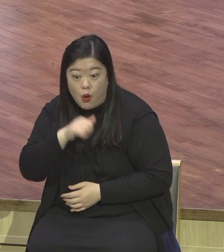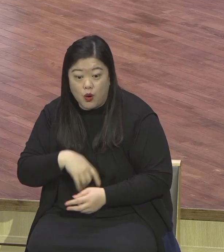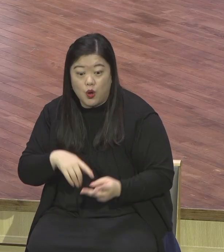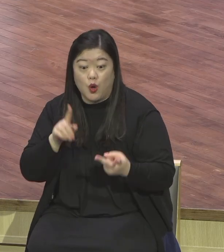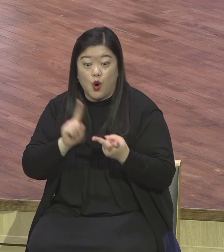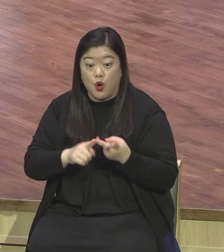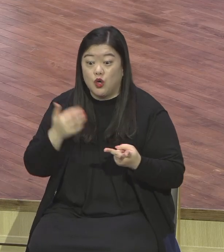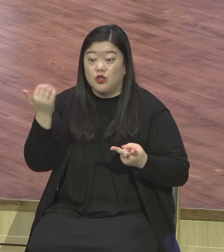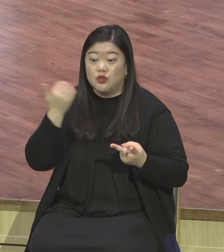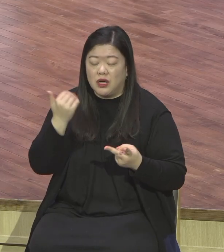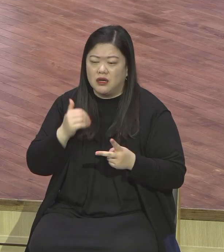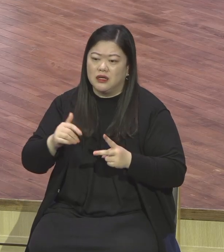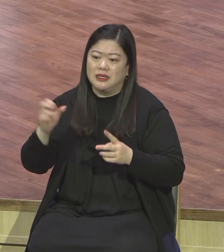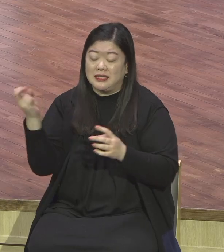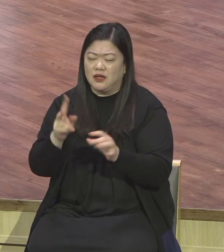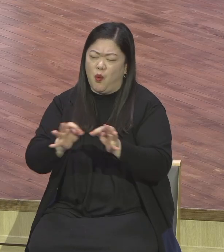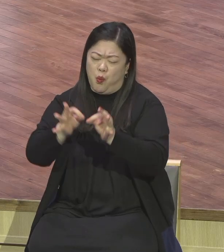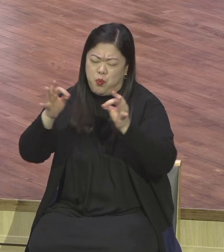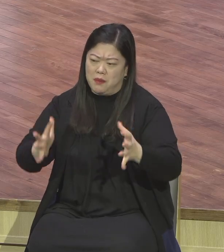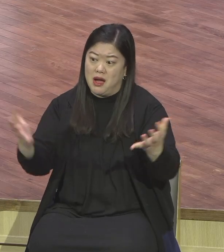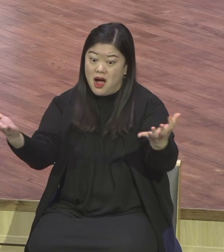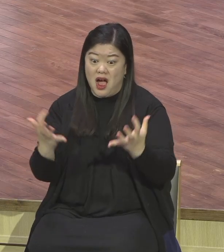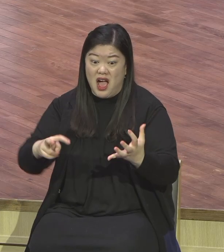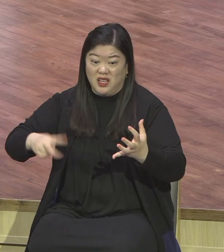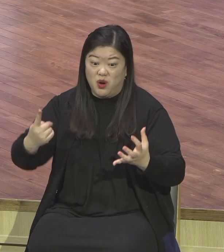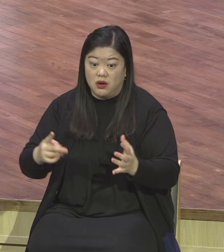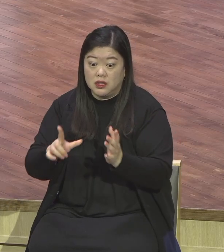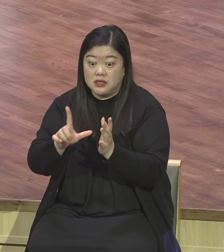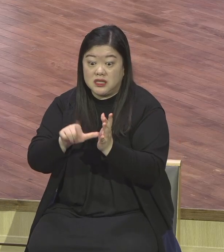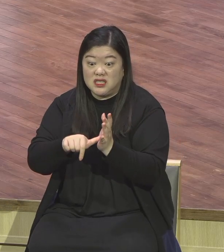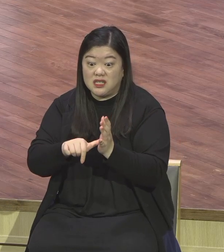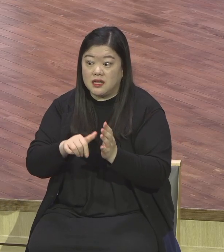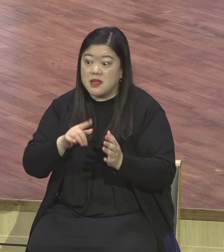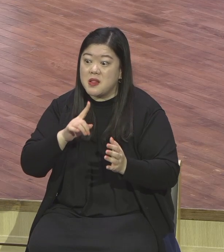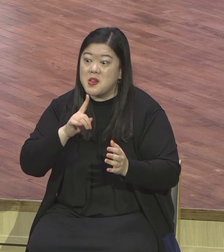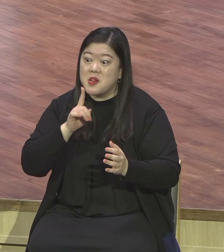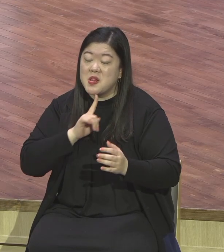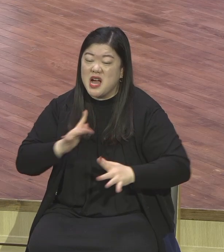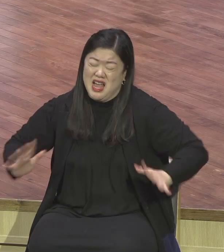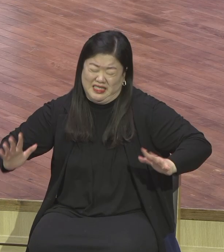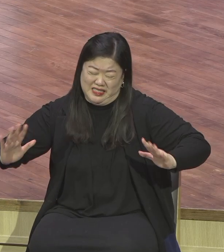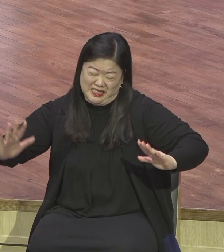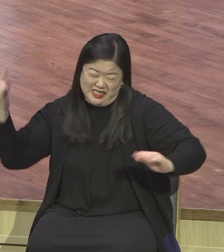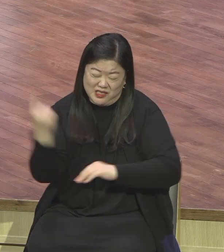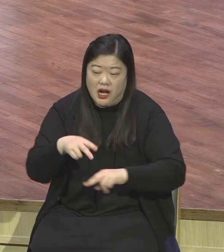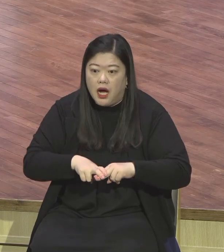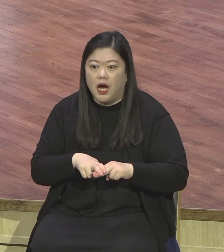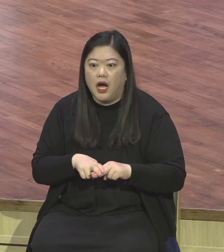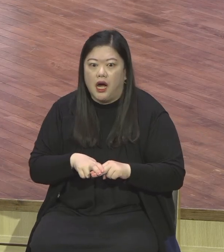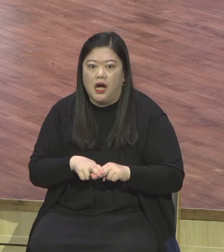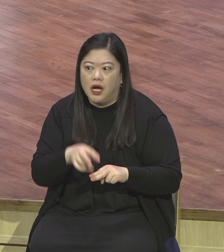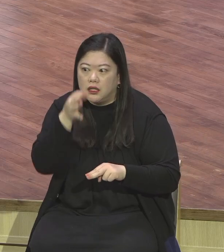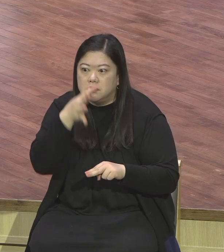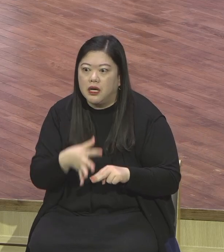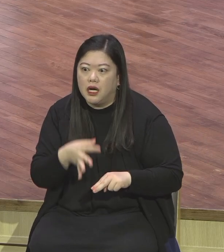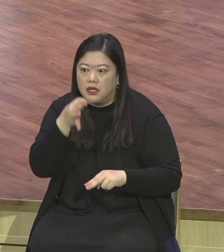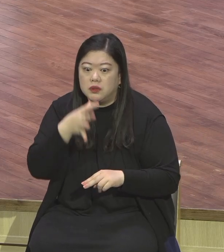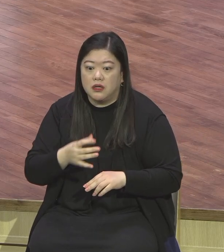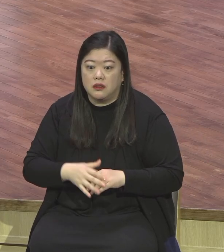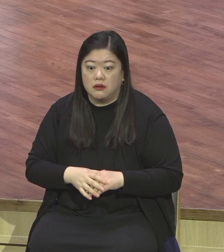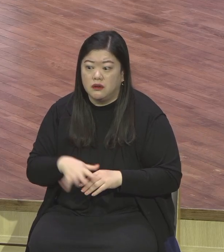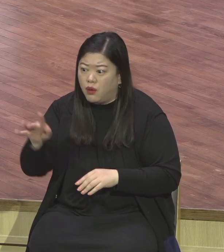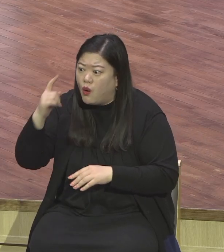급하게 왔다가 급하게 가는 사람이 있어요 왜 급한지 몰라 내용본 별거 아니야